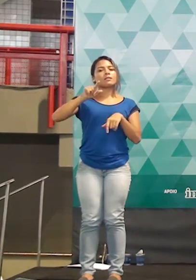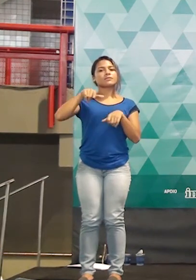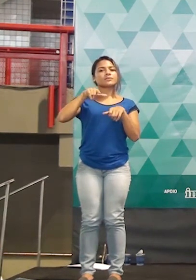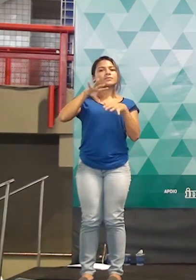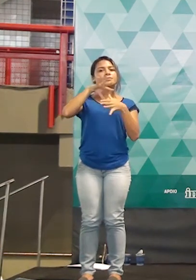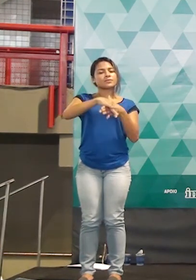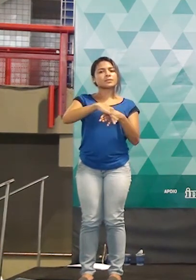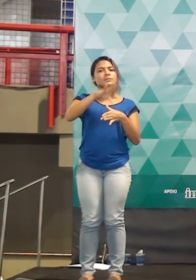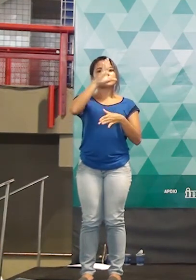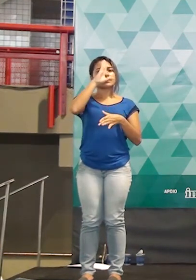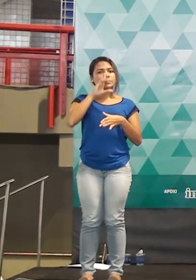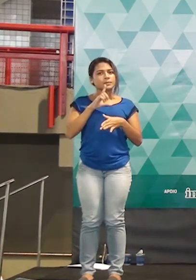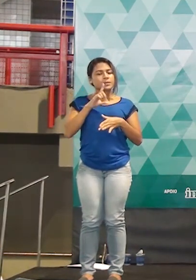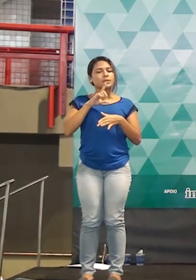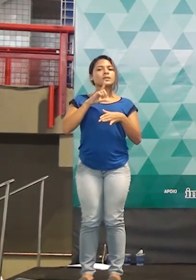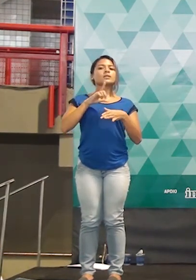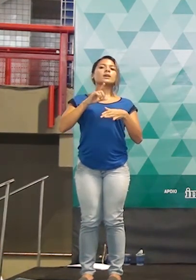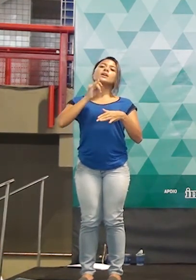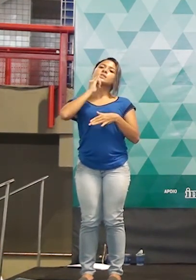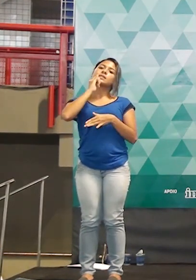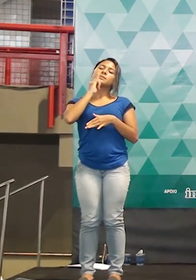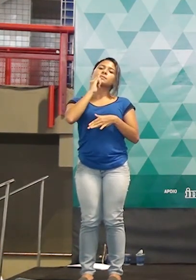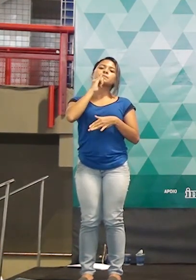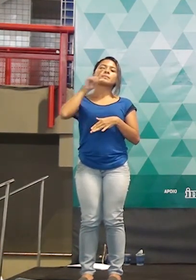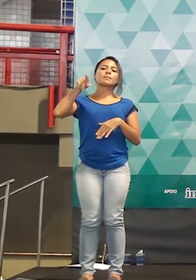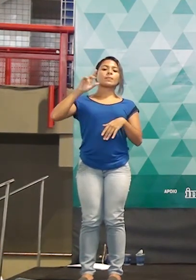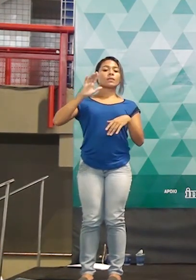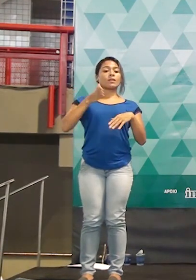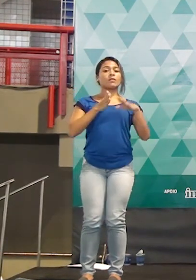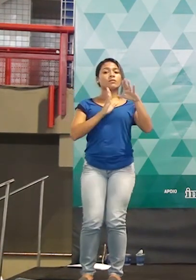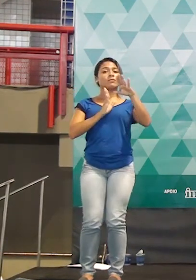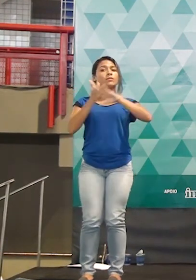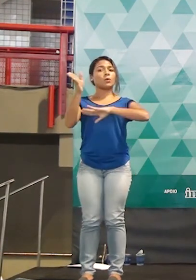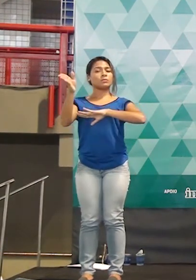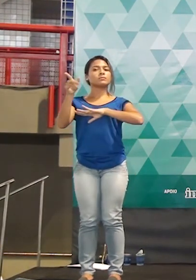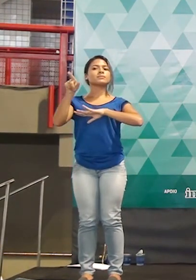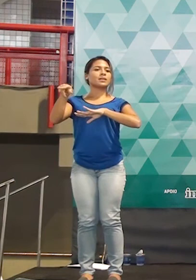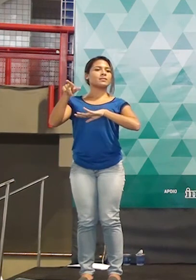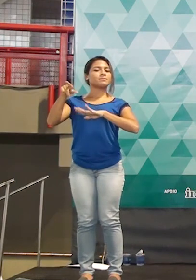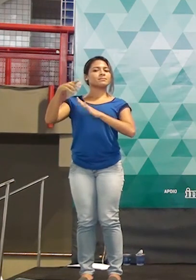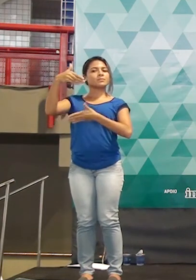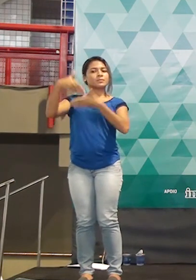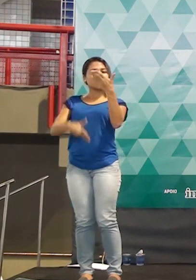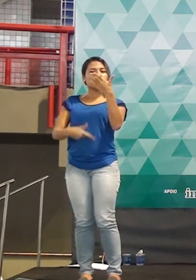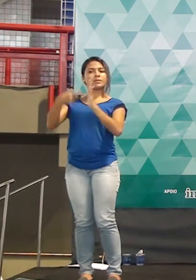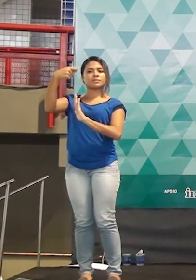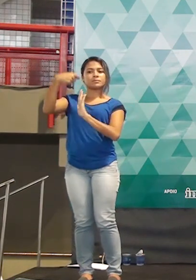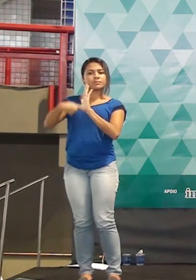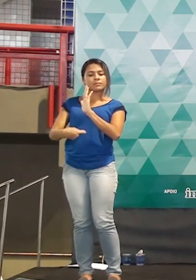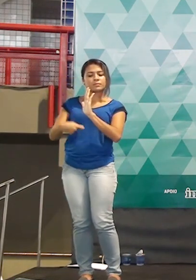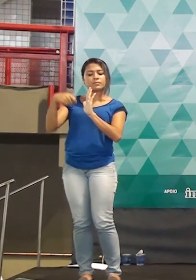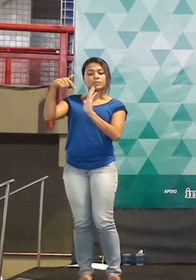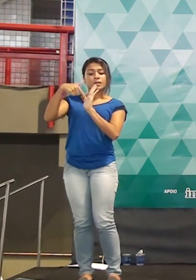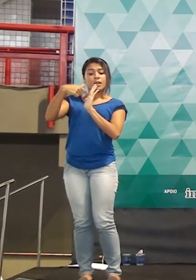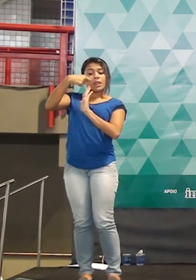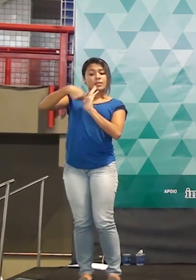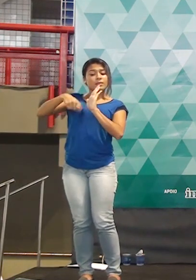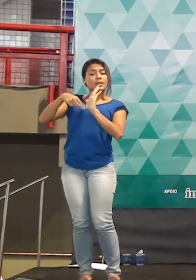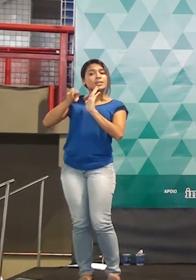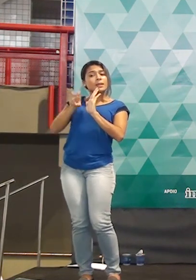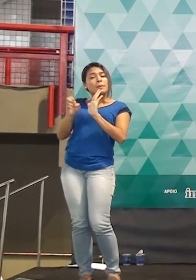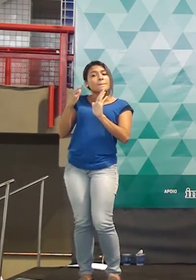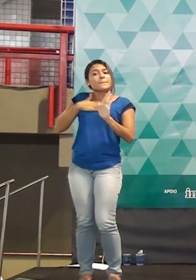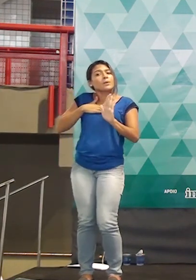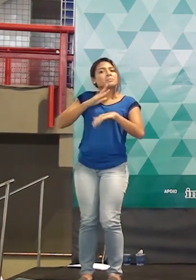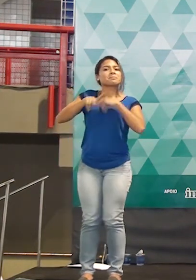vou trabalhar, eu vou sair de casa para fazer uma redação, e essa redação é um problema do meu país, não é de